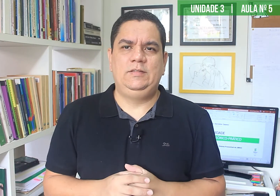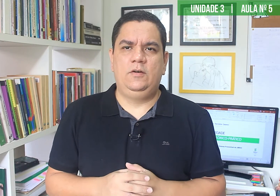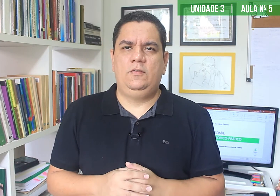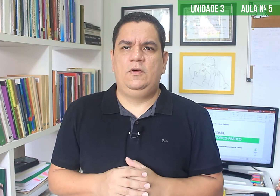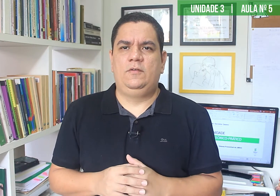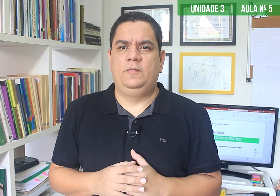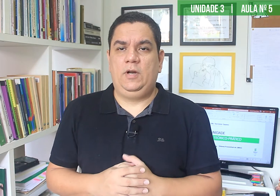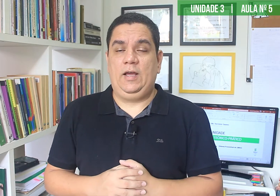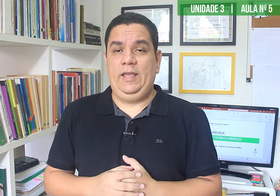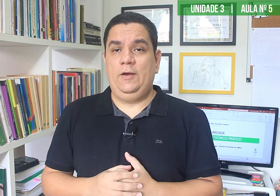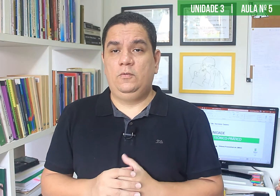Então, vamos lá. Eu,